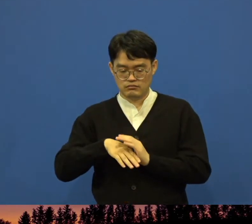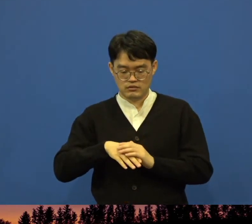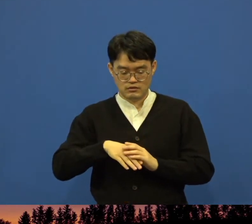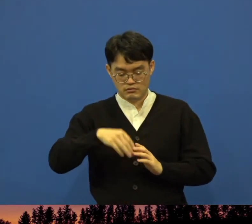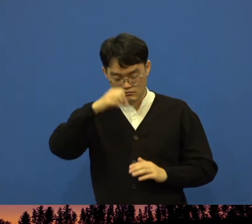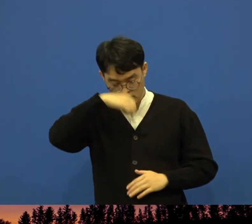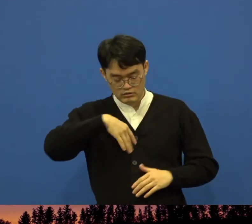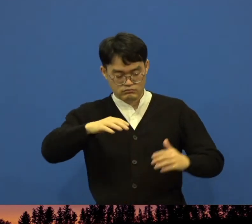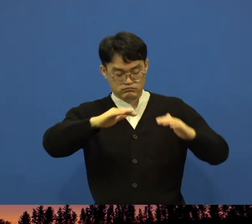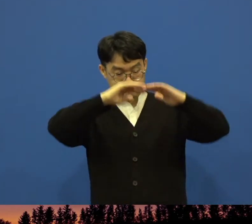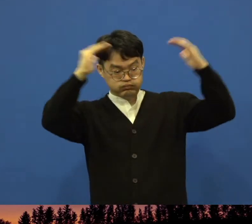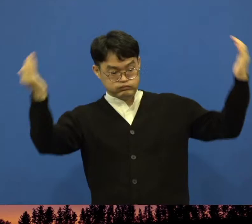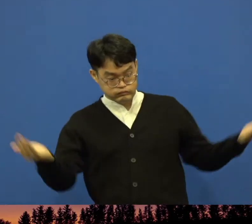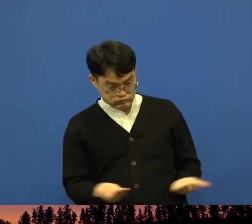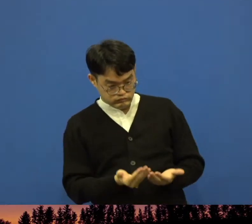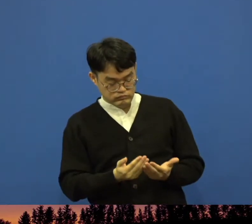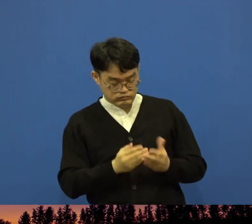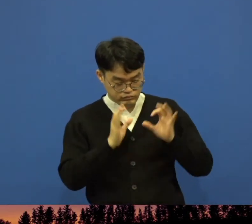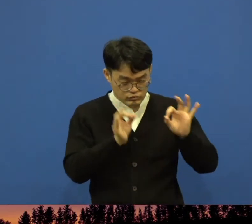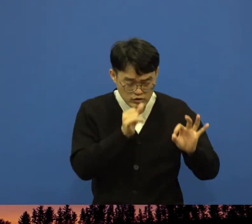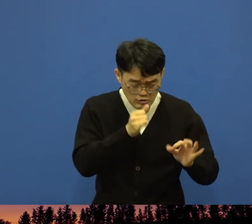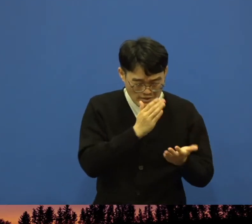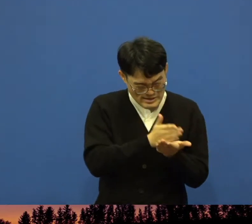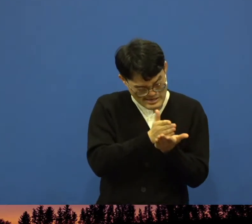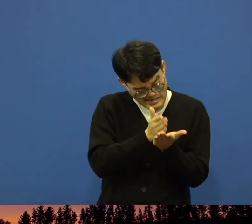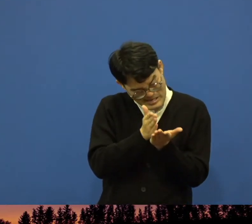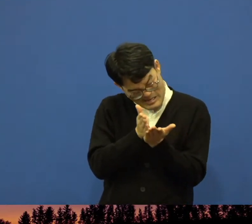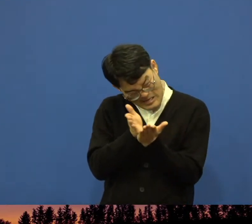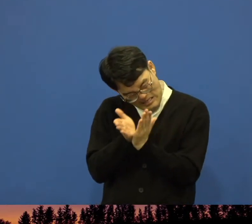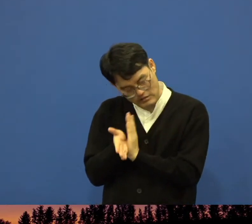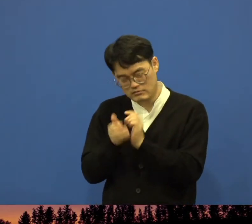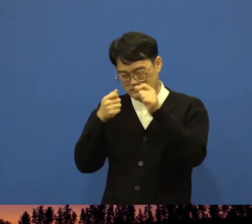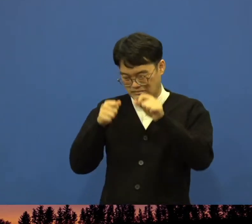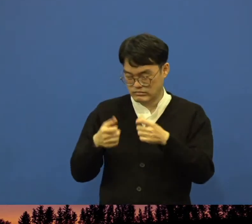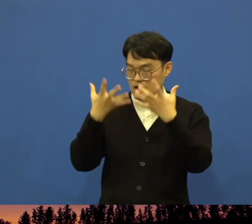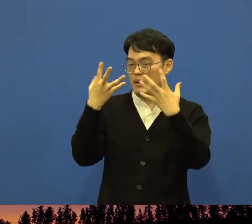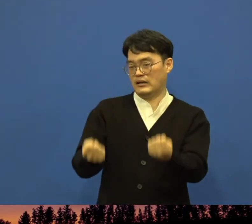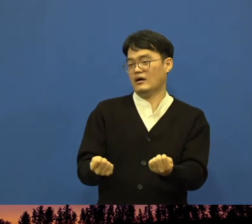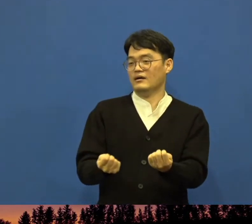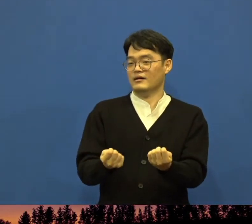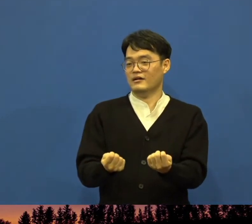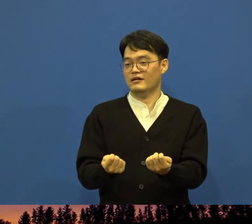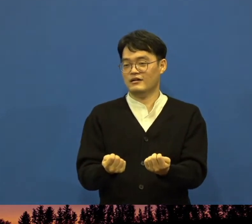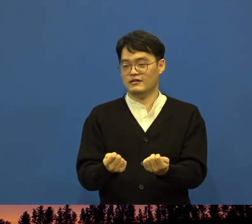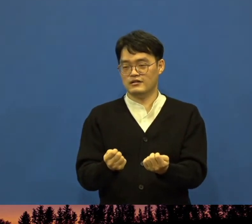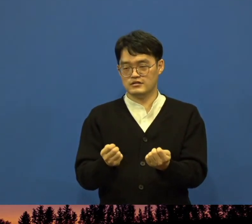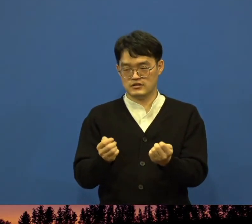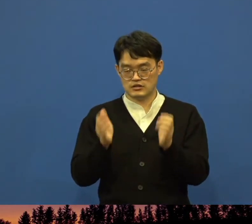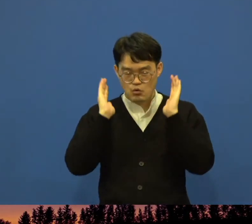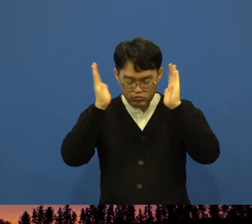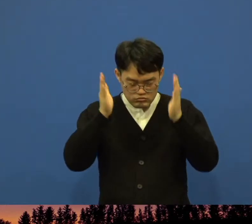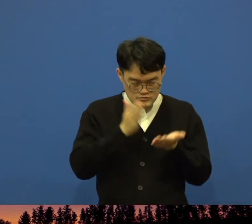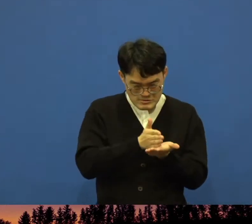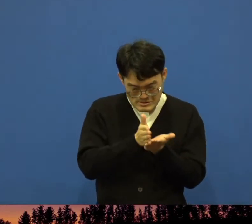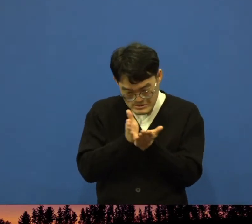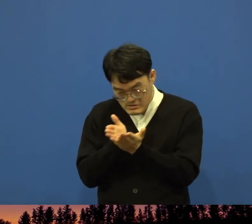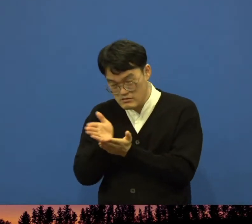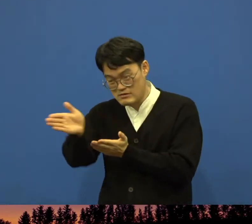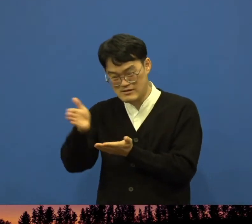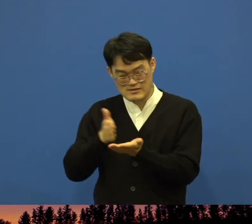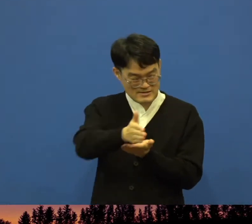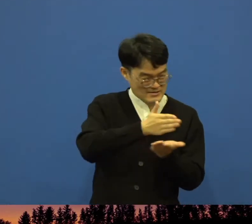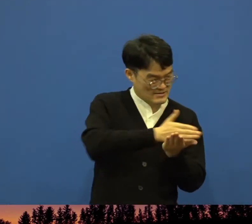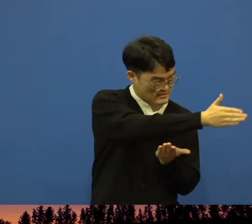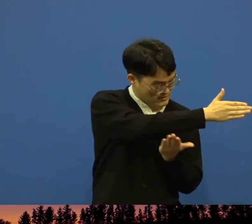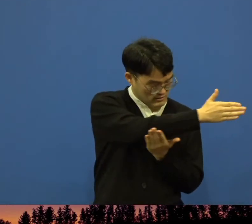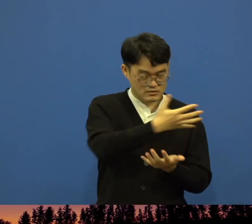가보세요. 굉장히 많이 나누어져 있습니다. 전공과 전공 사이가 이제 몰라요. 다 다른